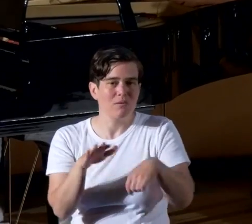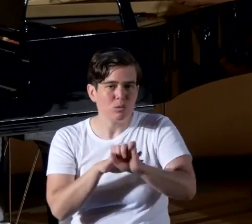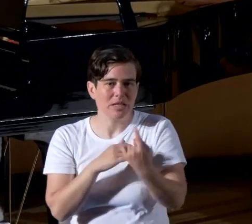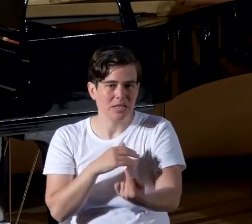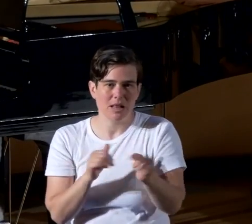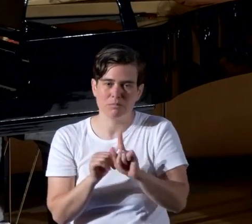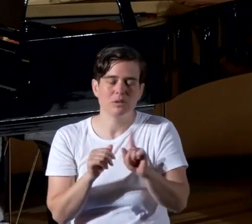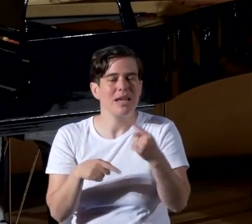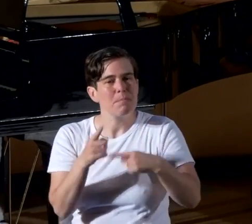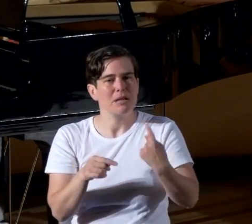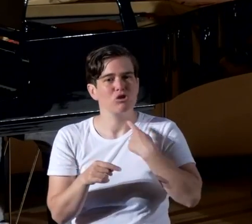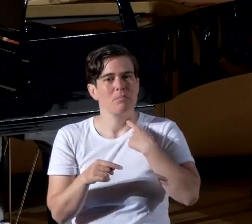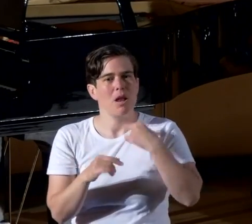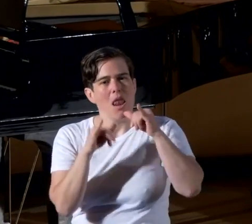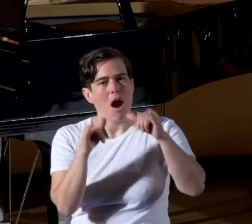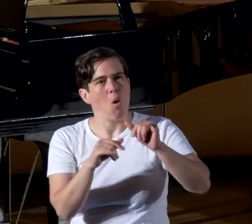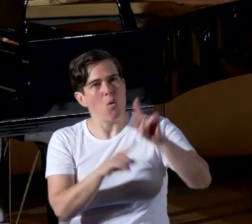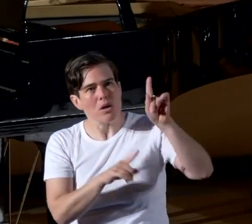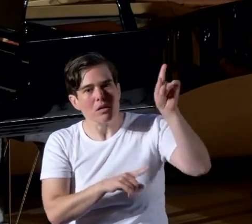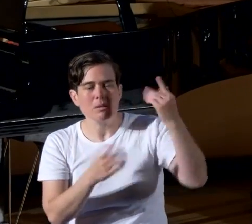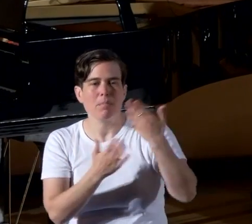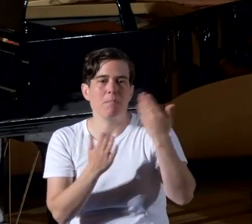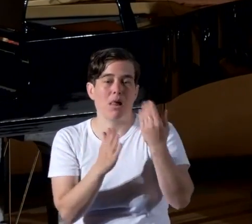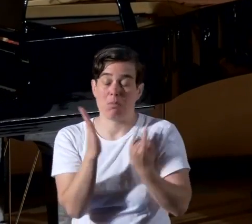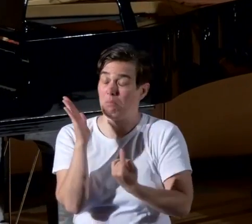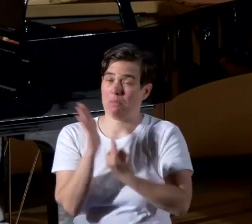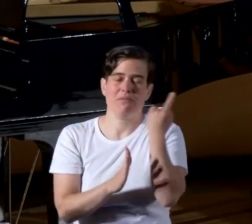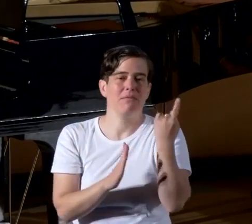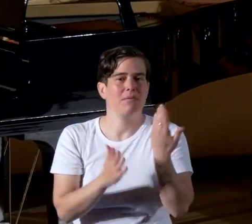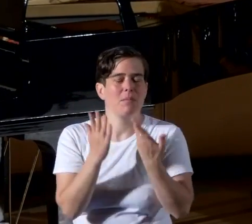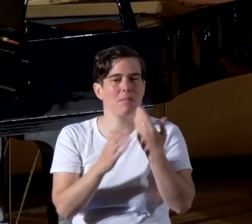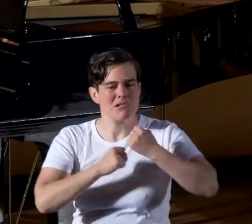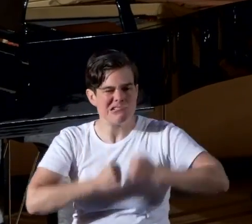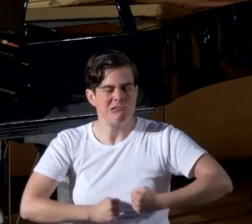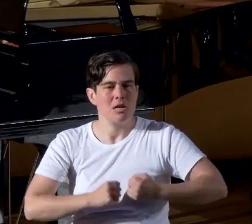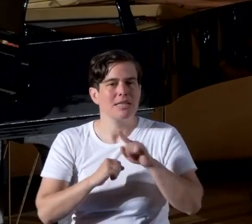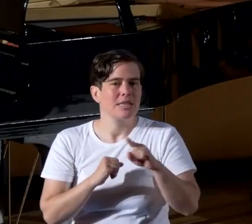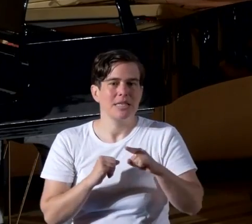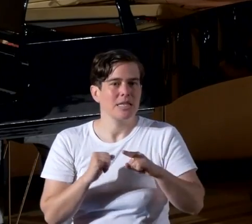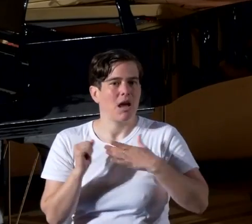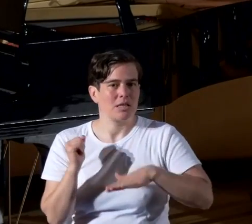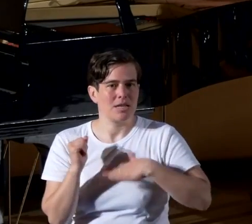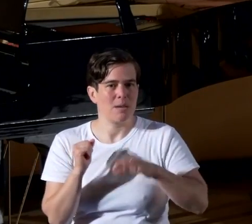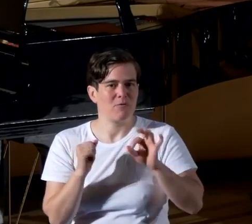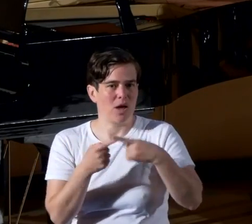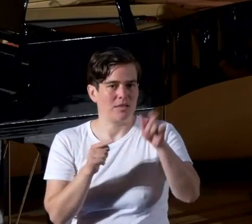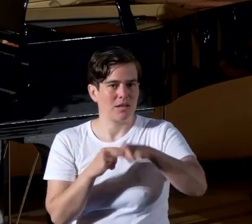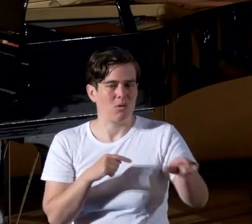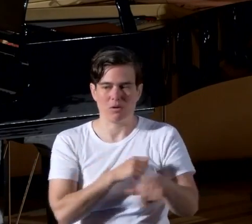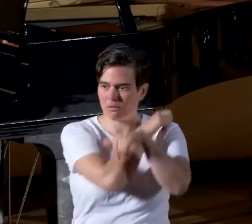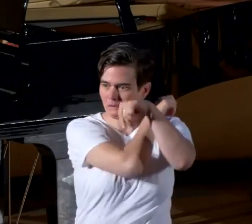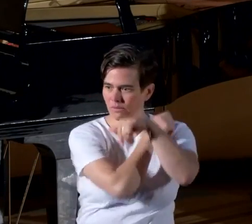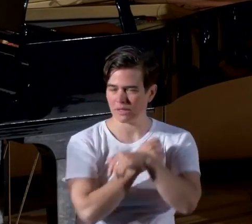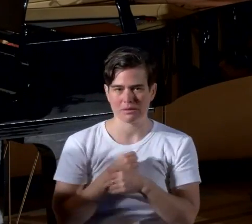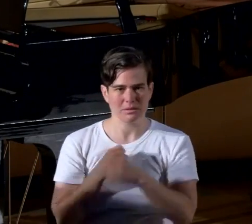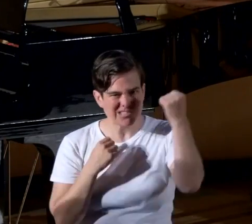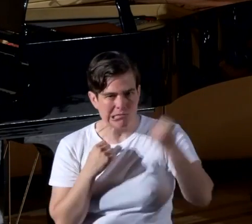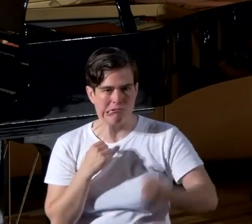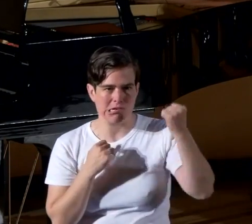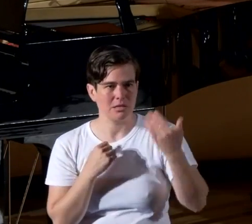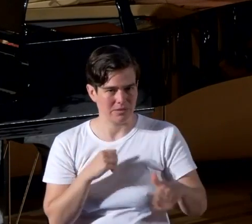Laut, vernehmlich, manchmal schrill, manchmal donnernd, oft sehr unbequem. Und ich weiß, dass das ein wesentlich und